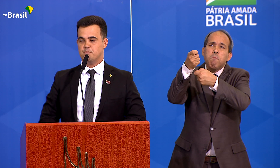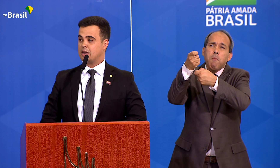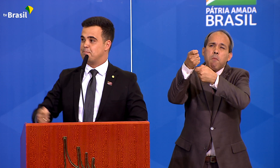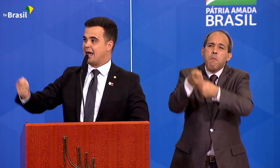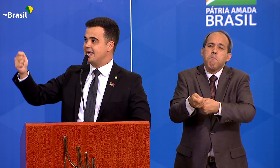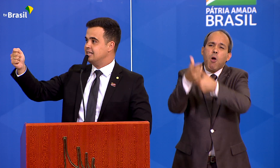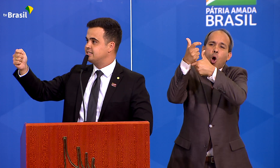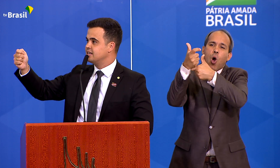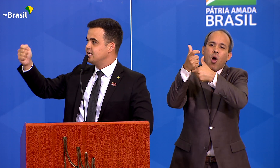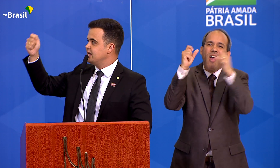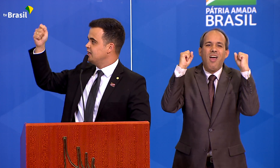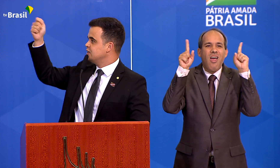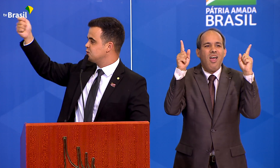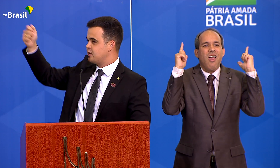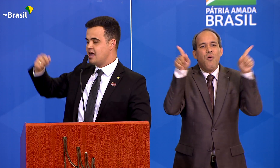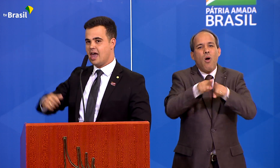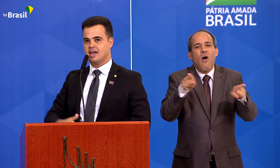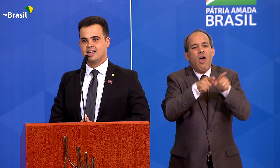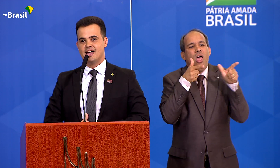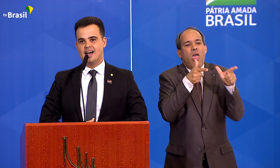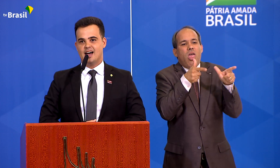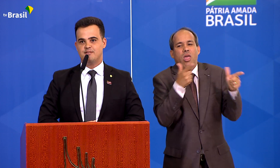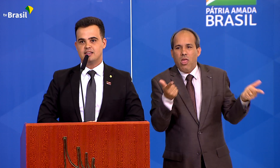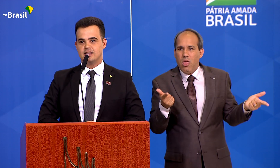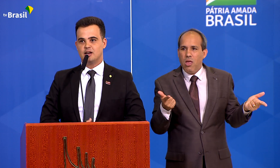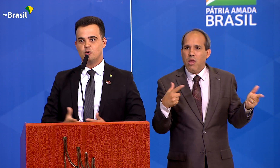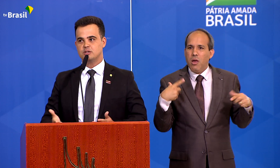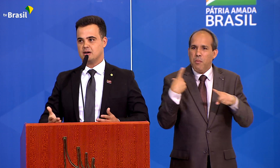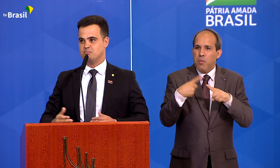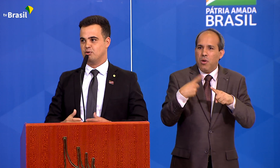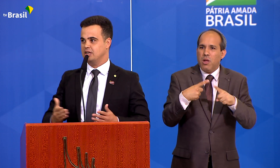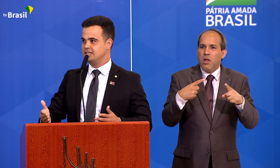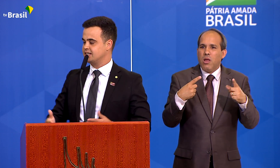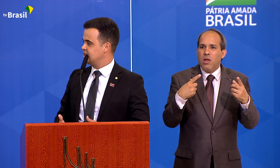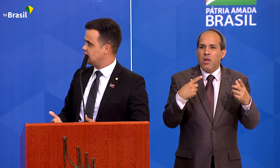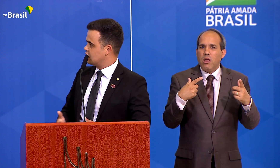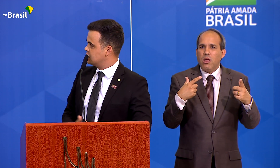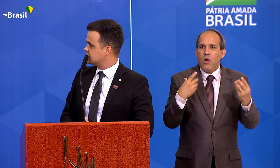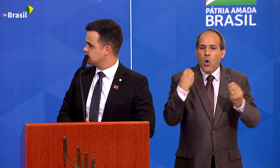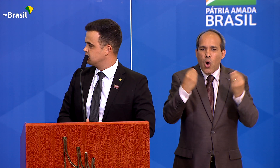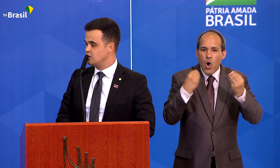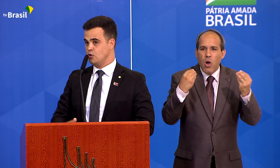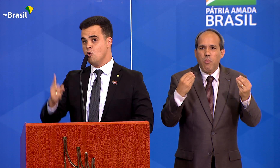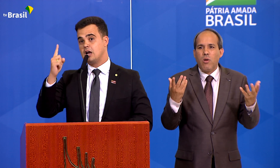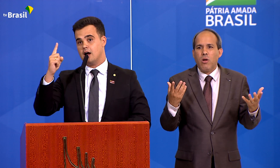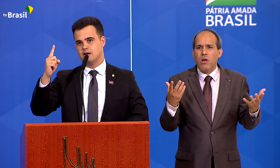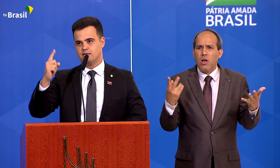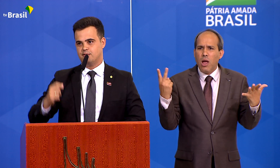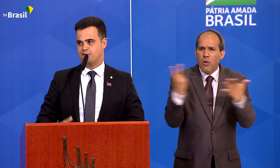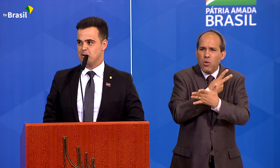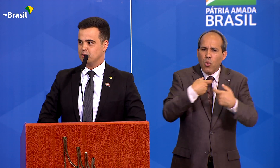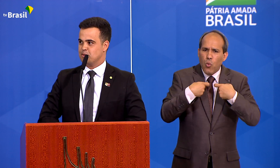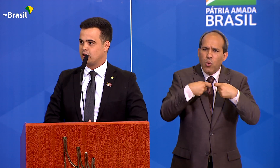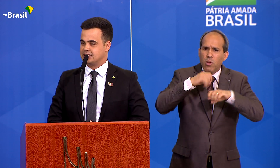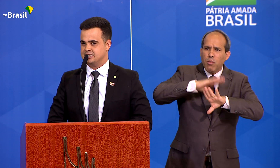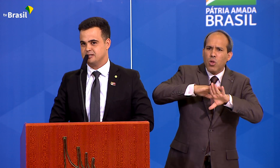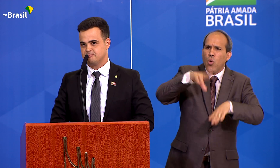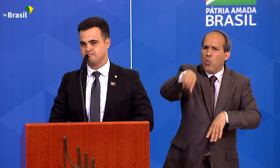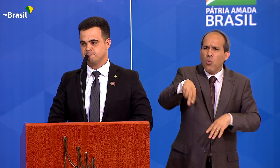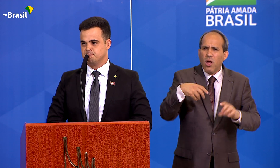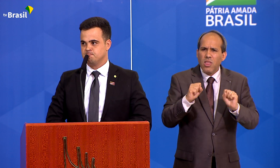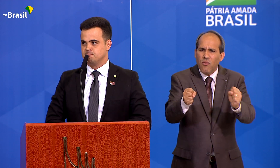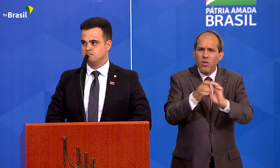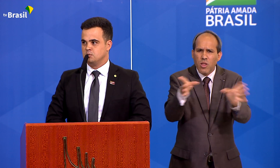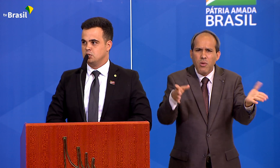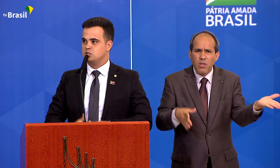comemorando porque para eles isso que é a verdadeira luta política e ideológica nunca foi por